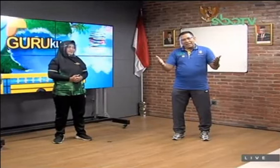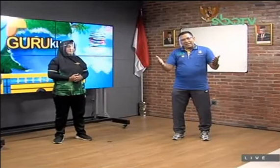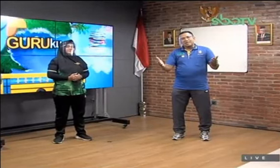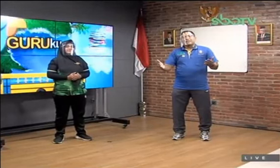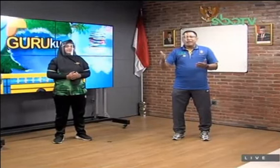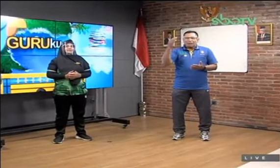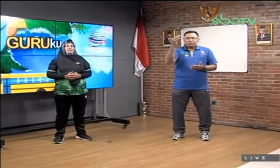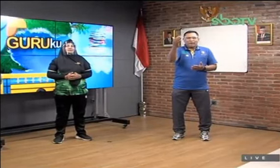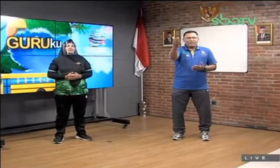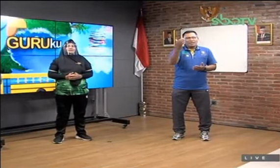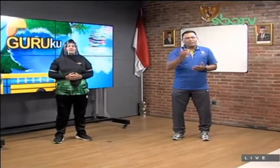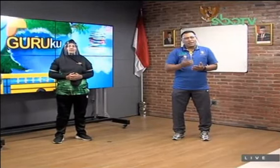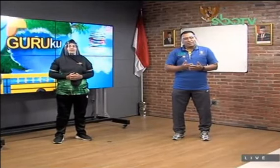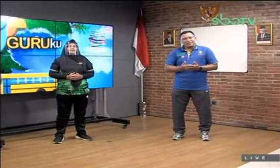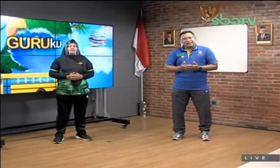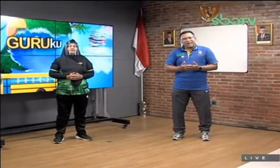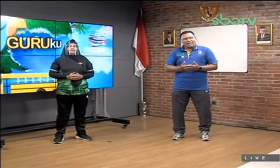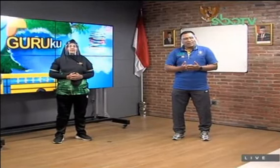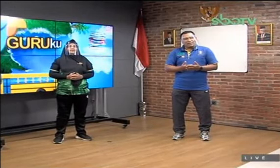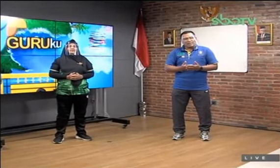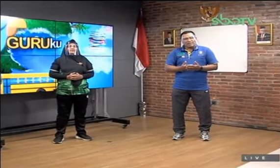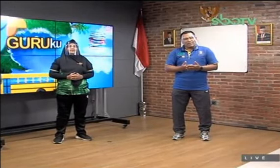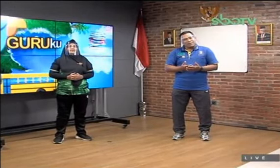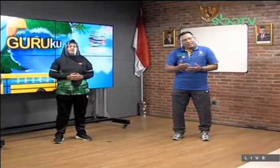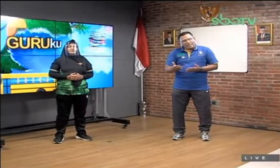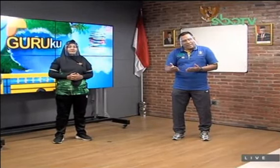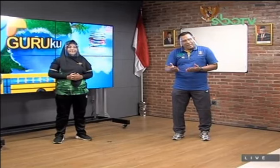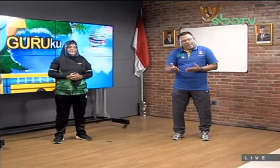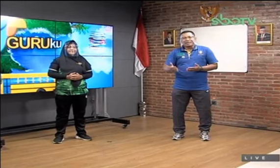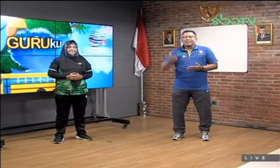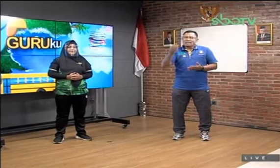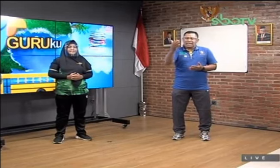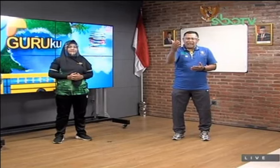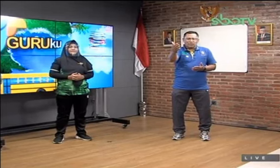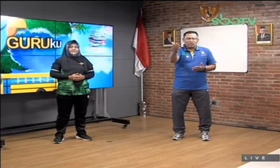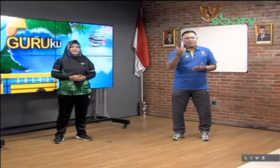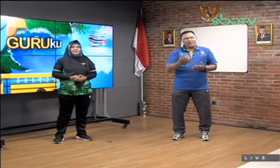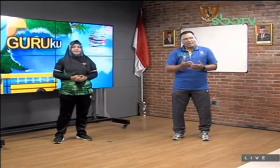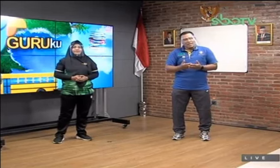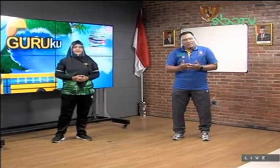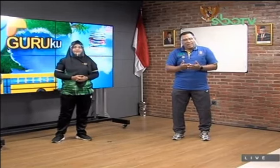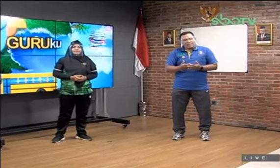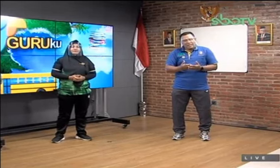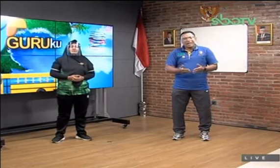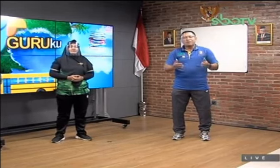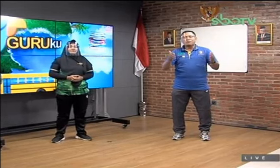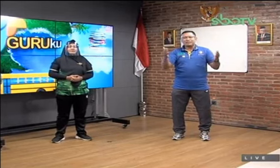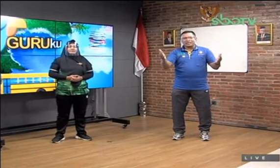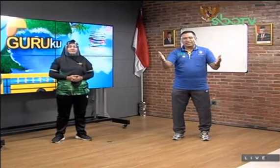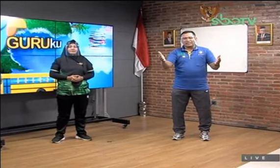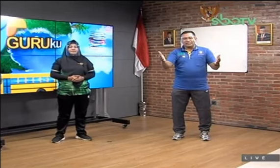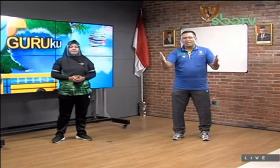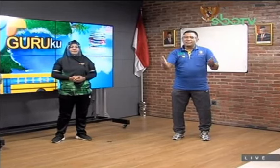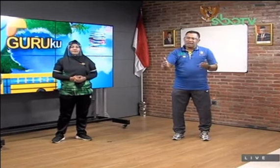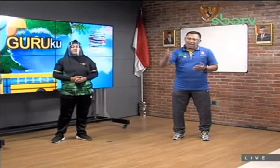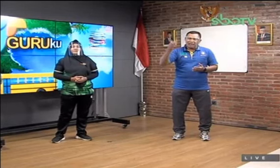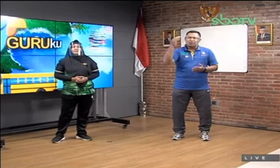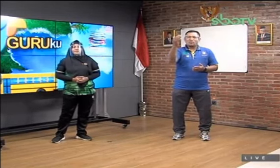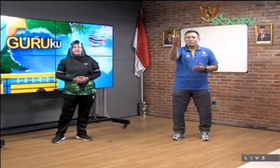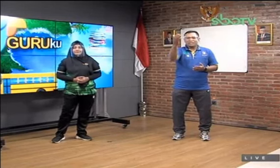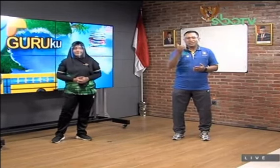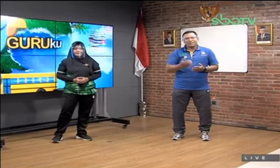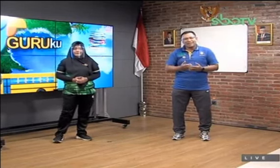anak-anak apa yang dimaksud dengan aktivitas senam lantai, gerak dominan dan gerak kombinasi?